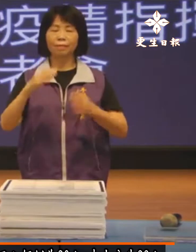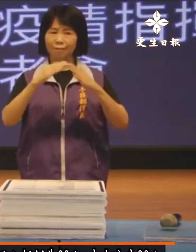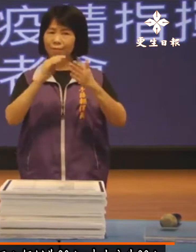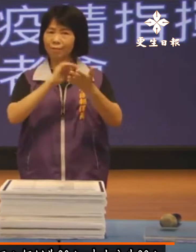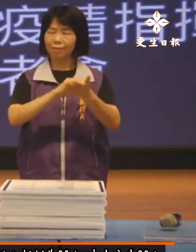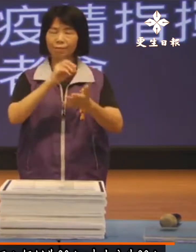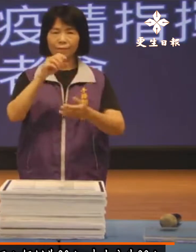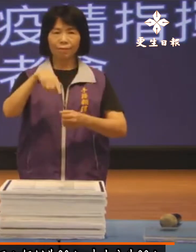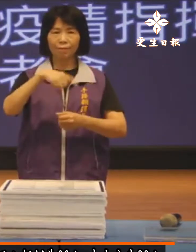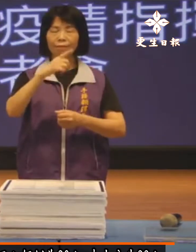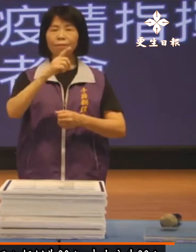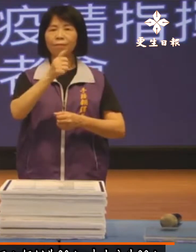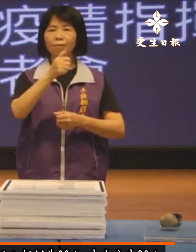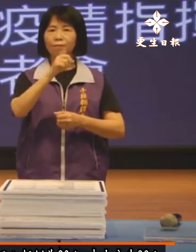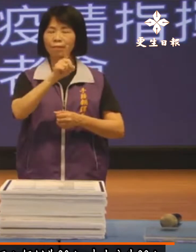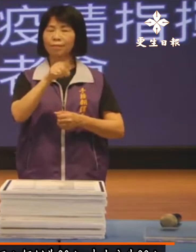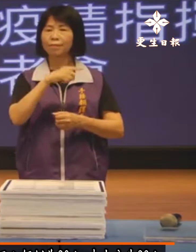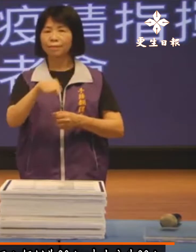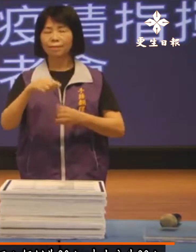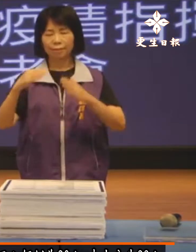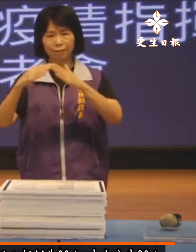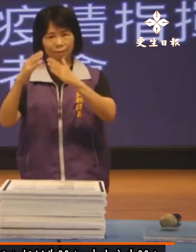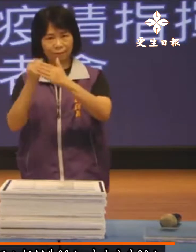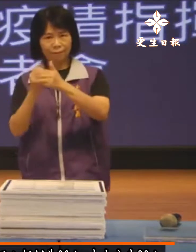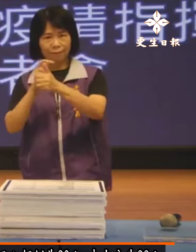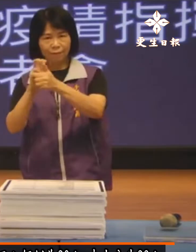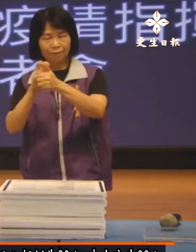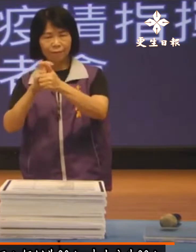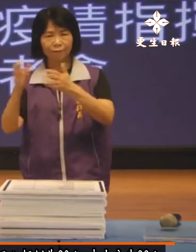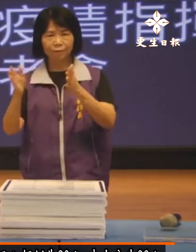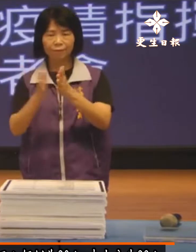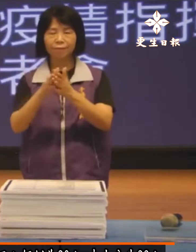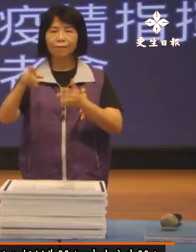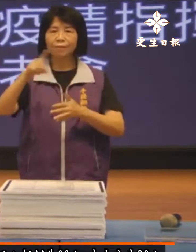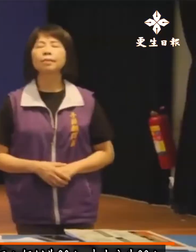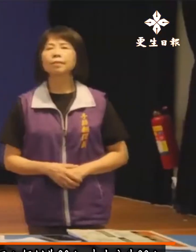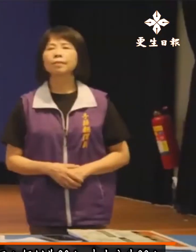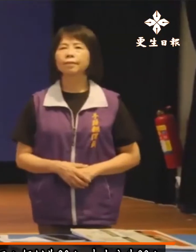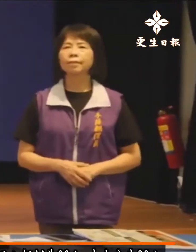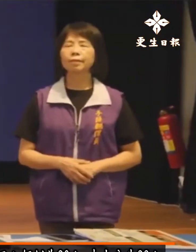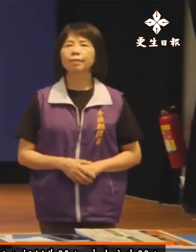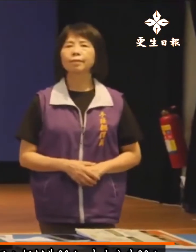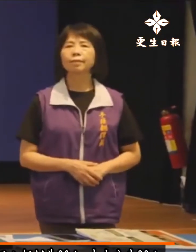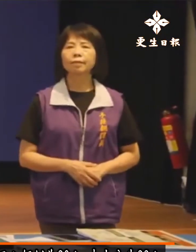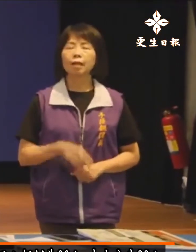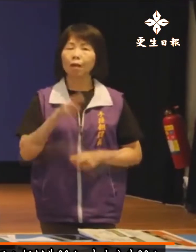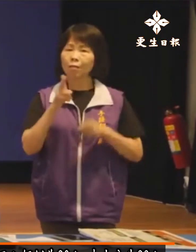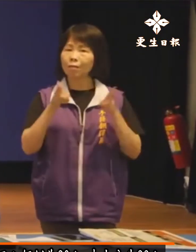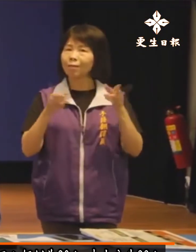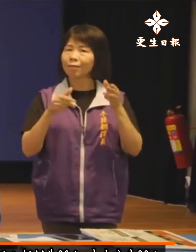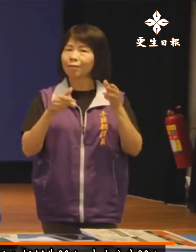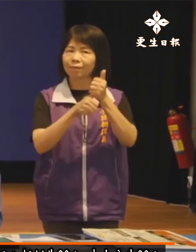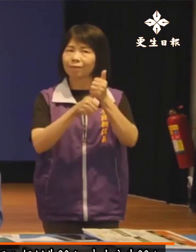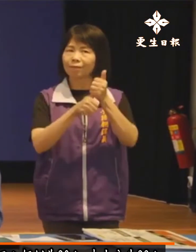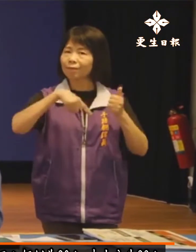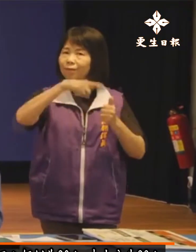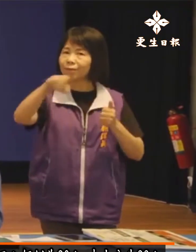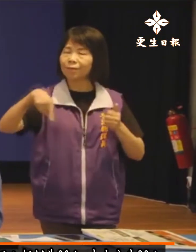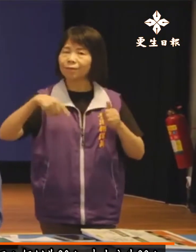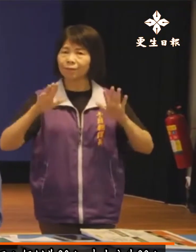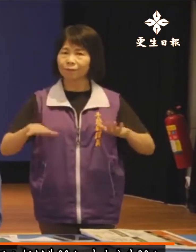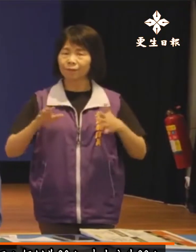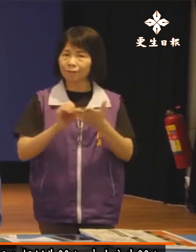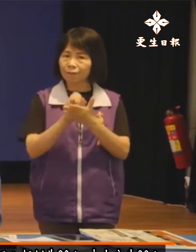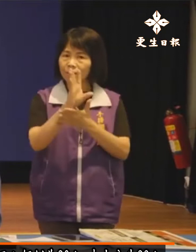家照护的部分啊，在这里有1334人。 好，那我想，中